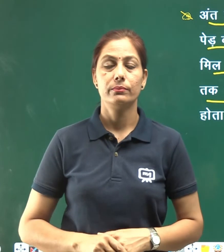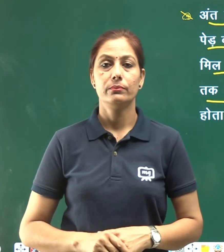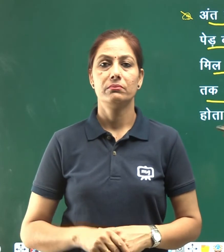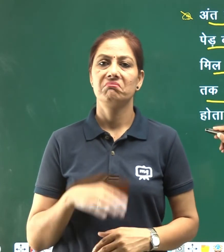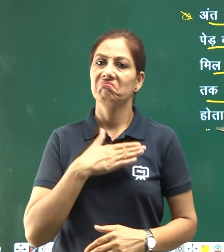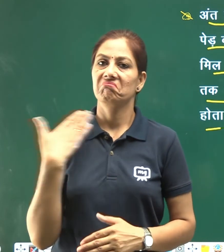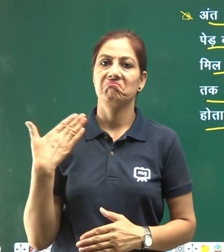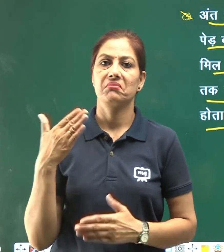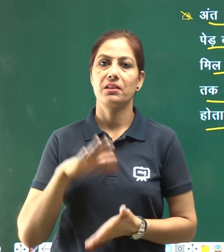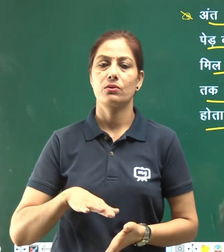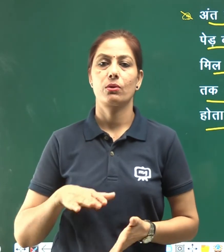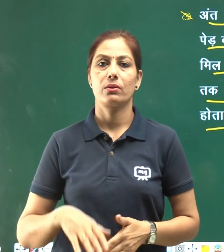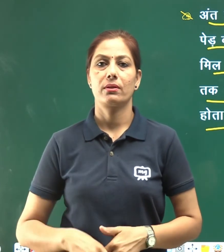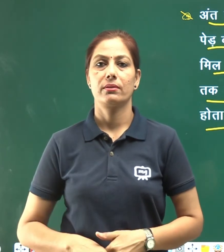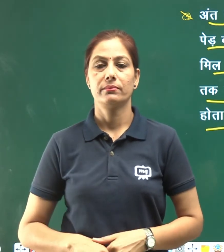मर चुका होता है।